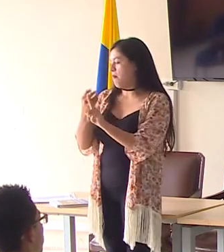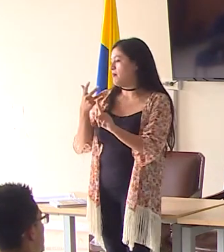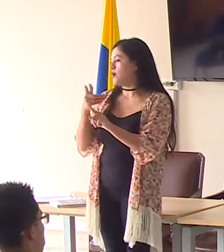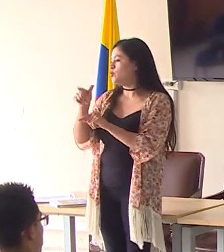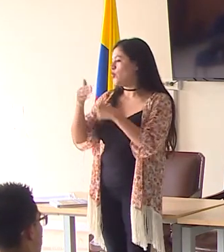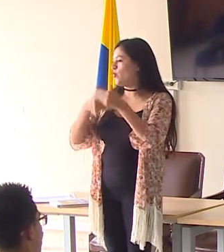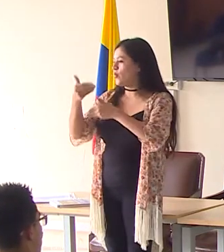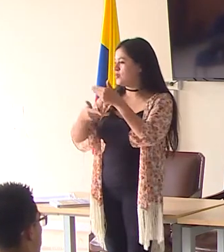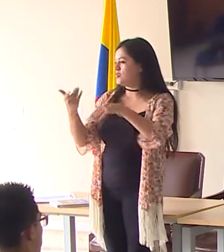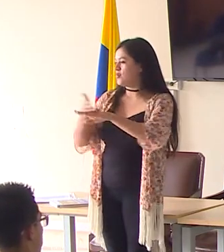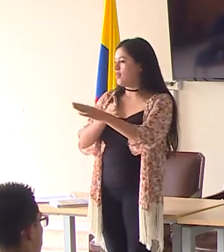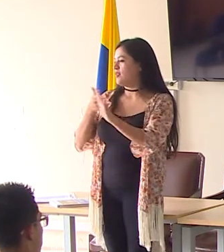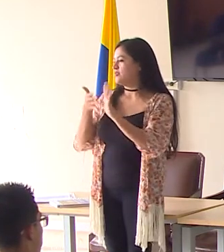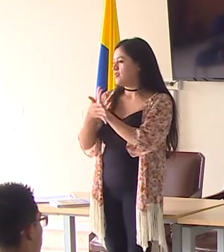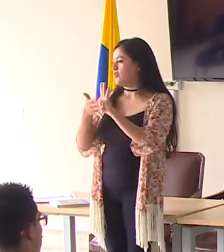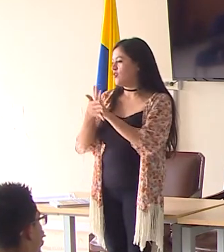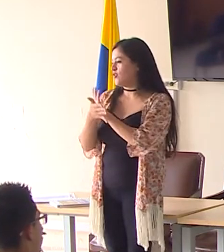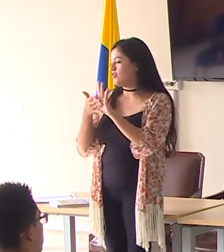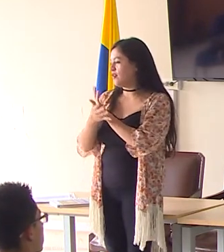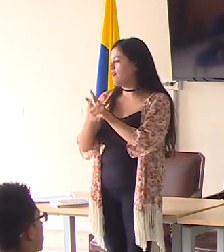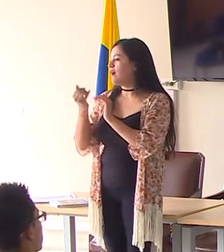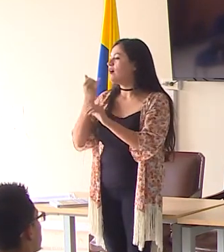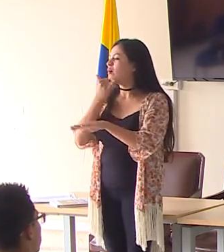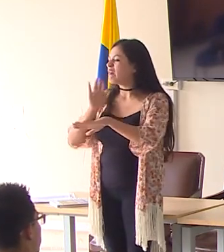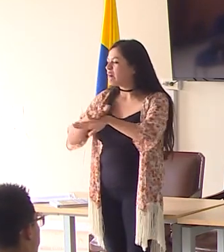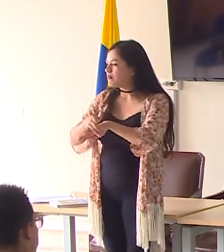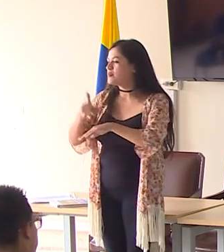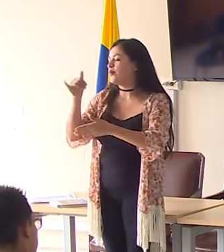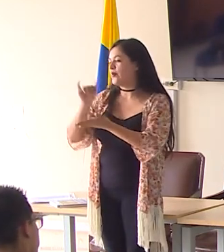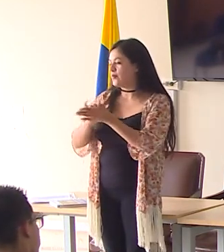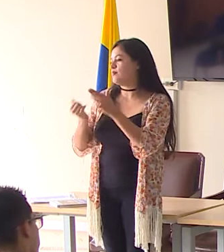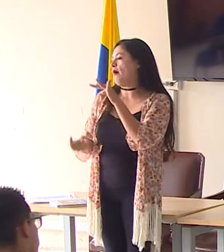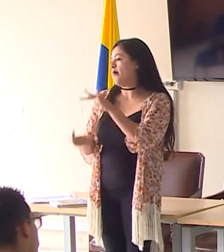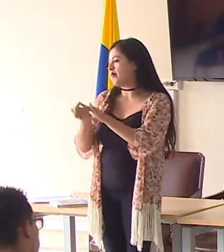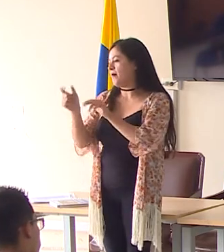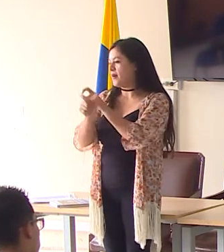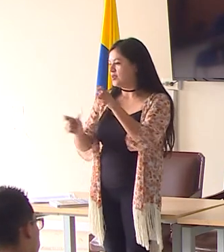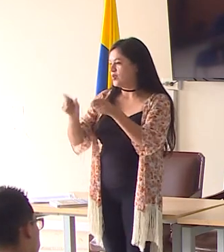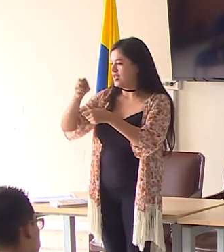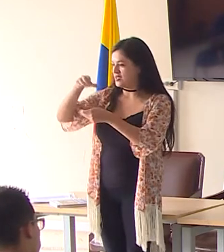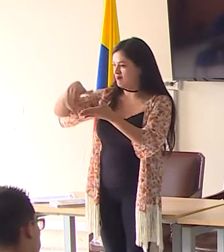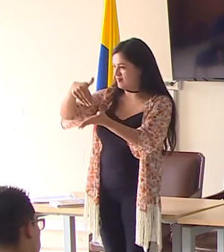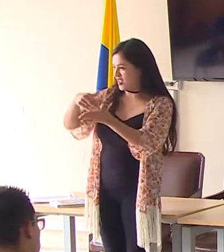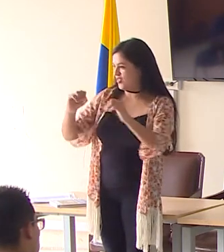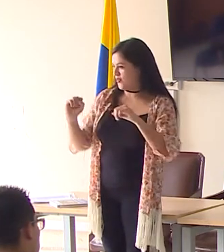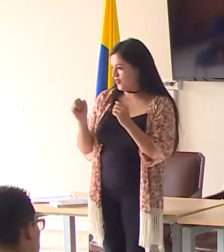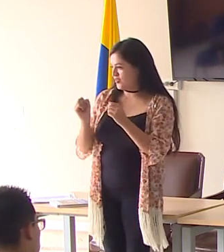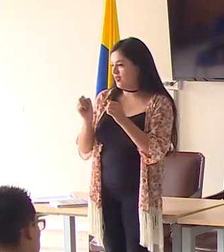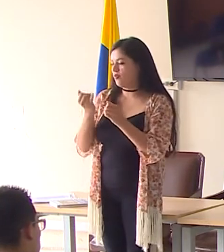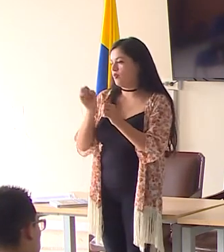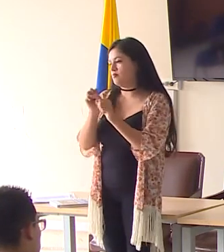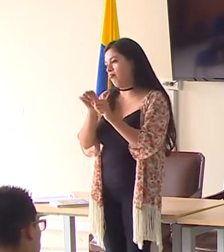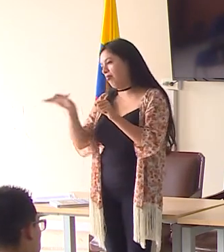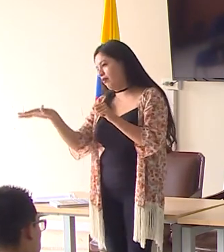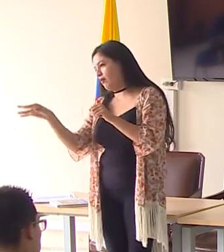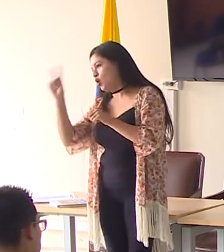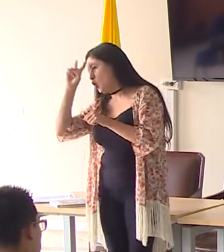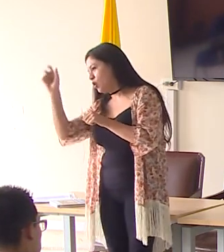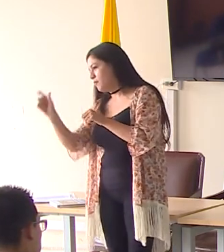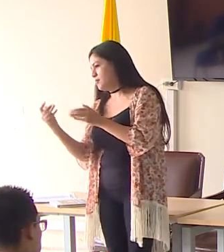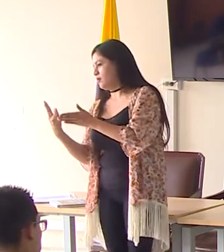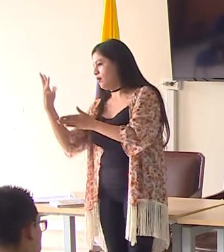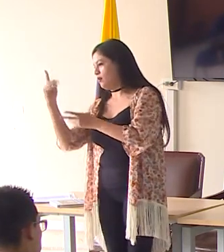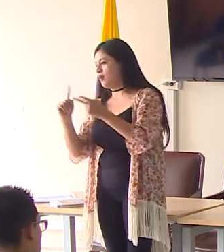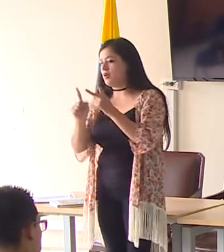ese proceso que les comentaba del estallido del centro la población que está en el centro y el desplazamiento de élites hacia el norte y de